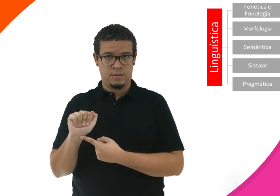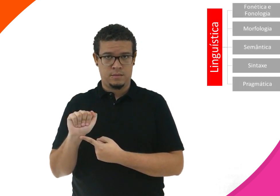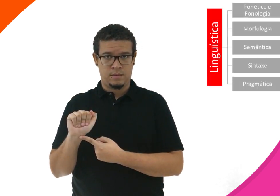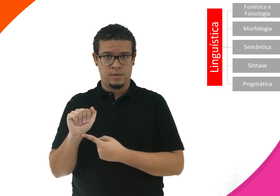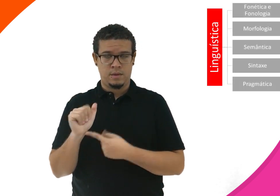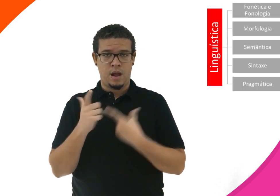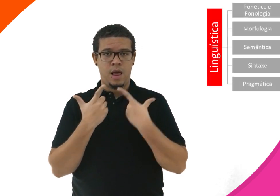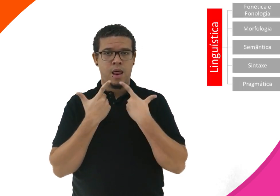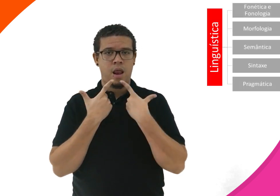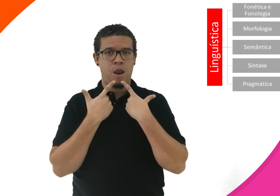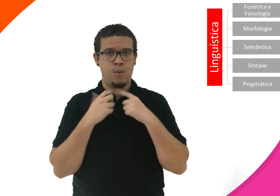Linguística.